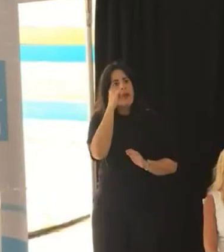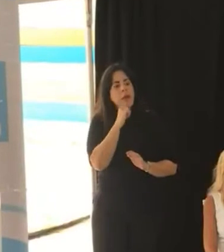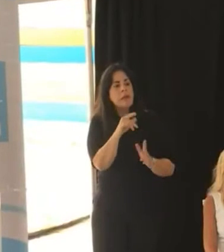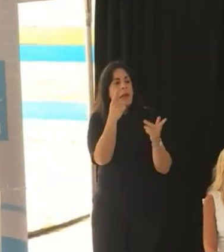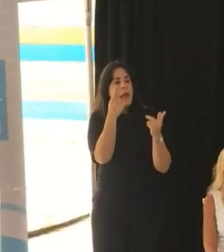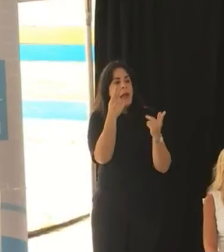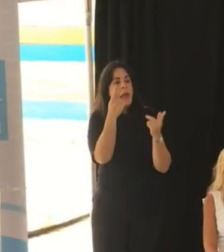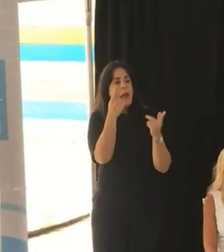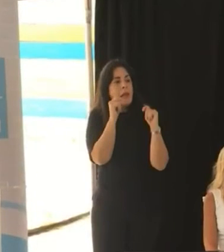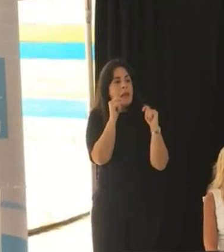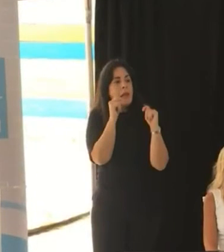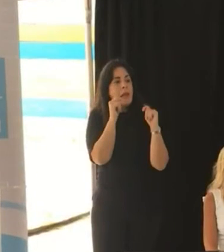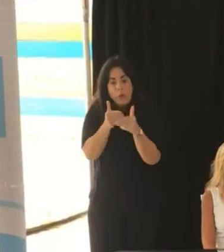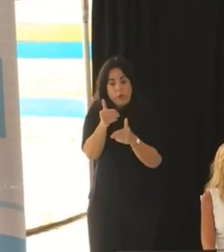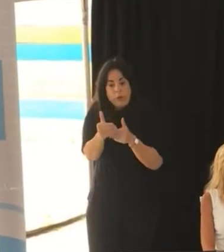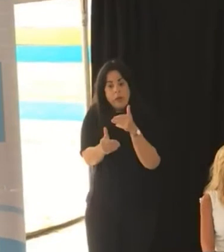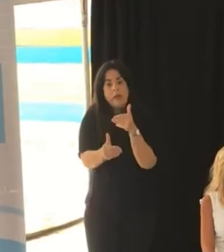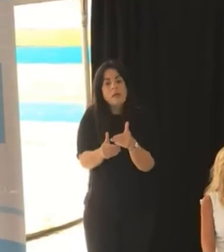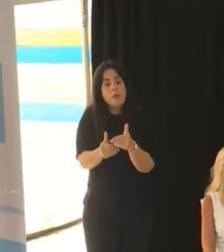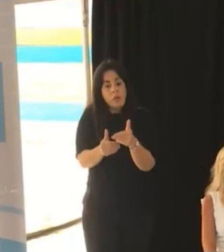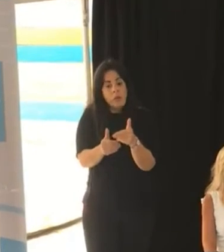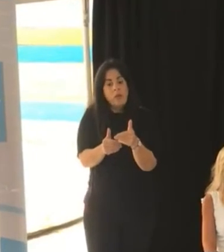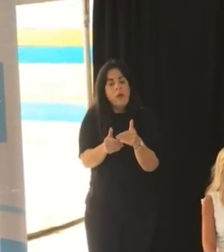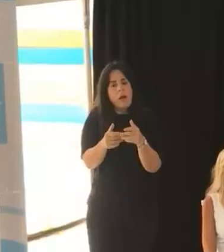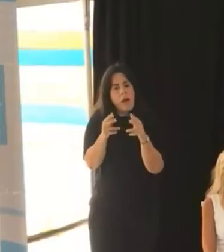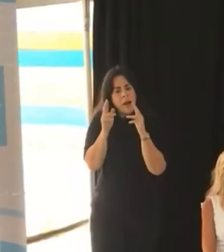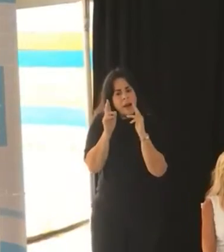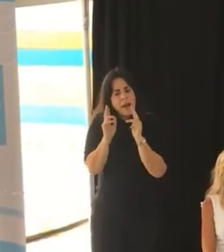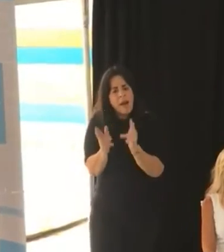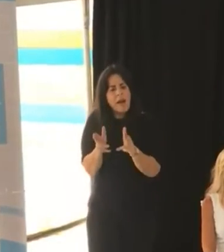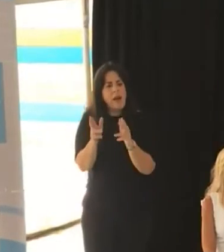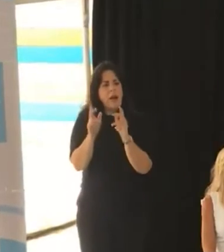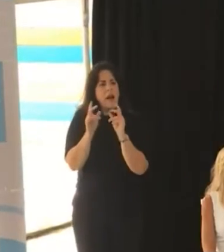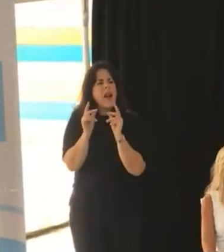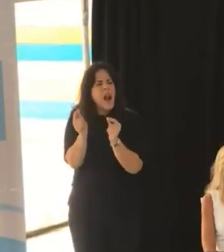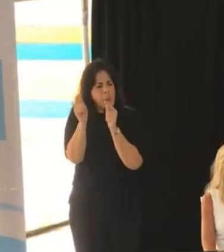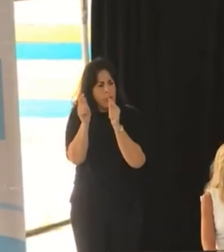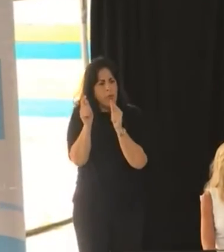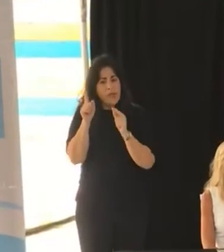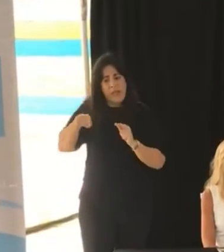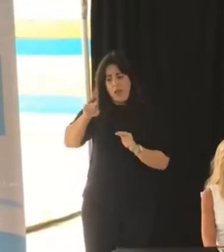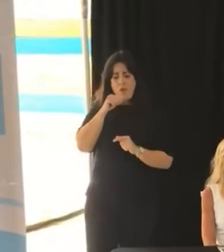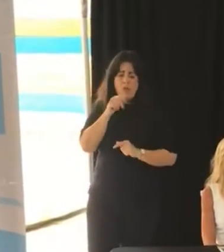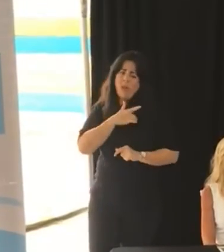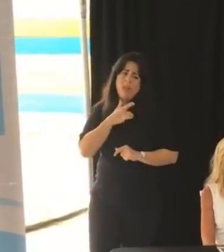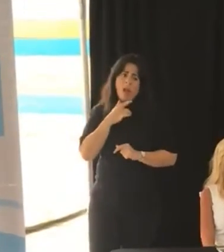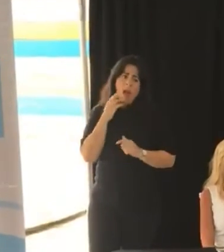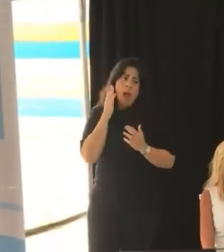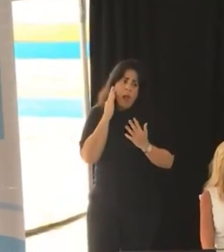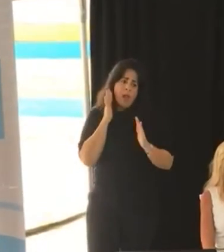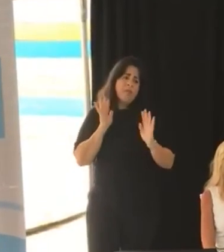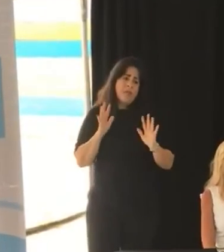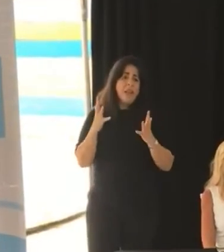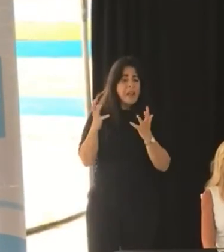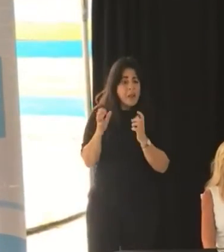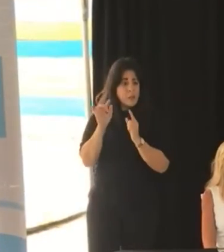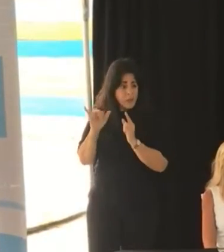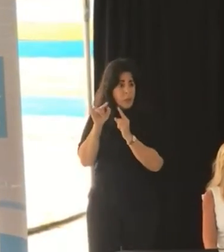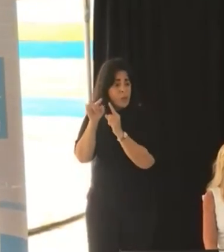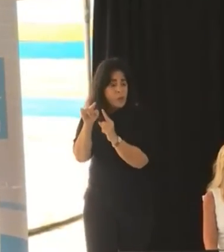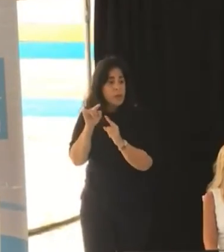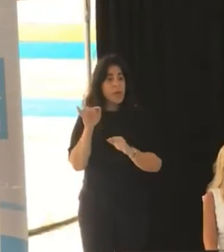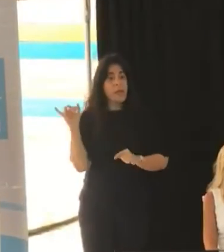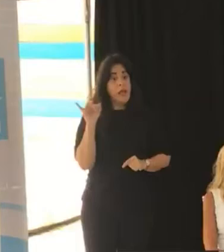de que el proceso sea un proceso más ágil y que le genere menos ansiedad. Por otra parte, también nosotros siempre